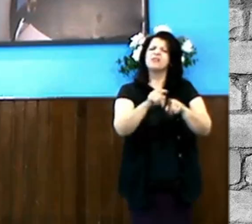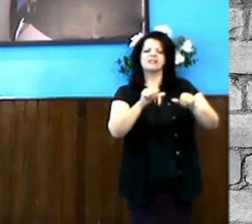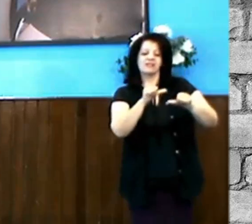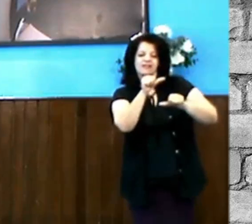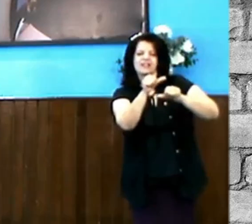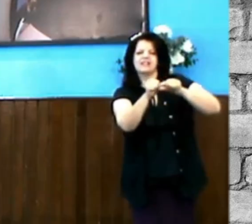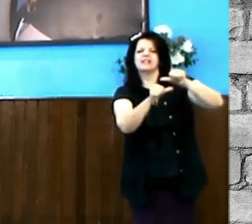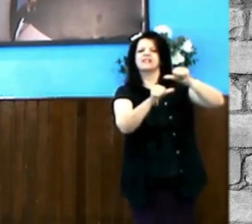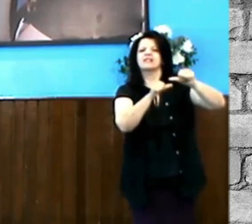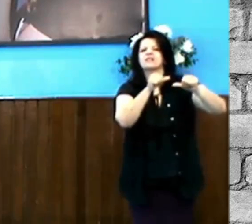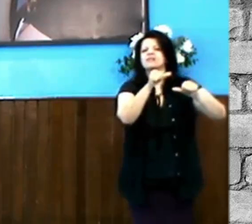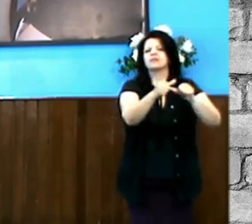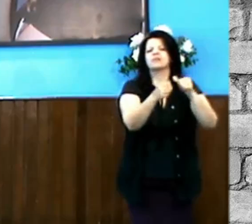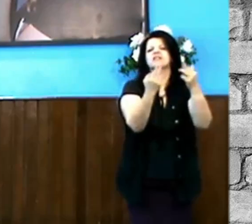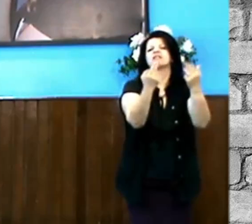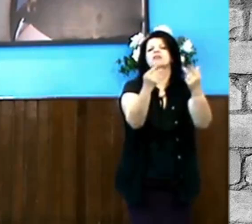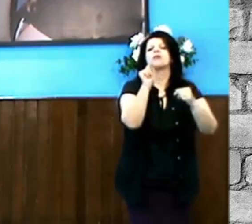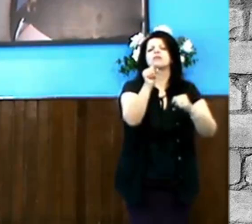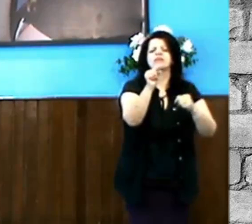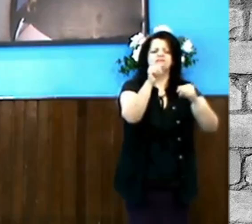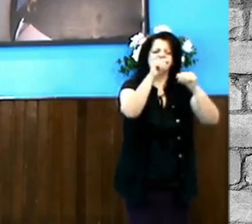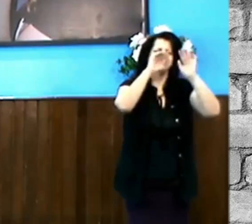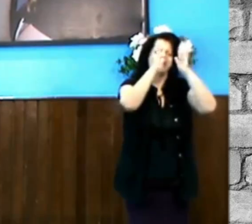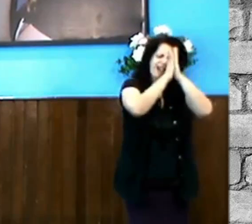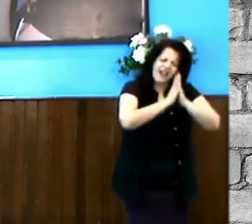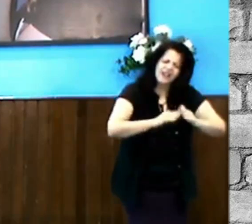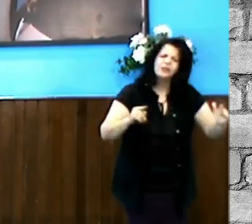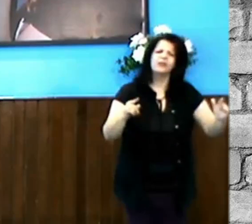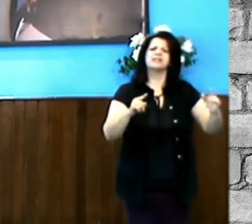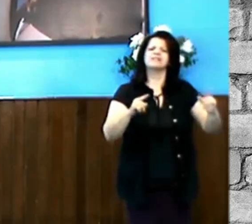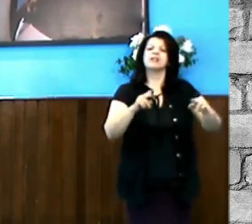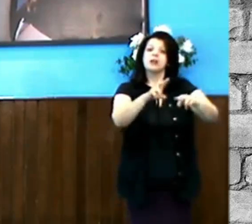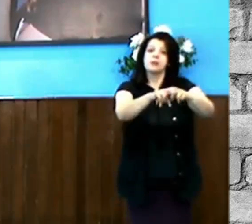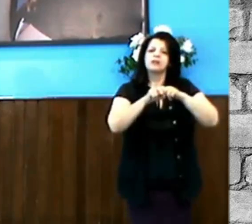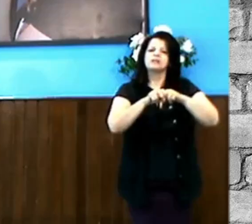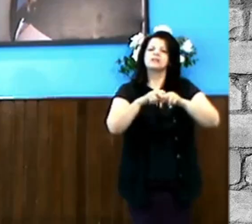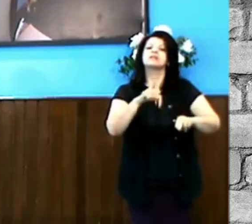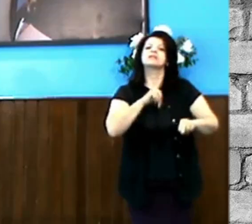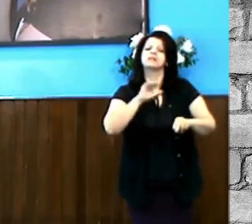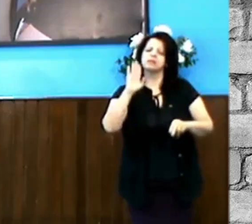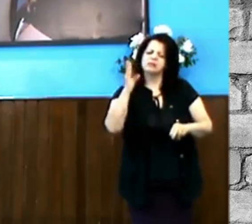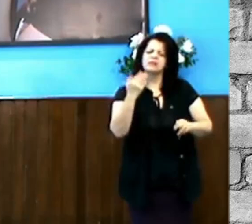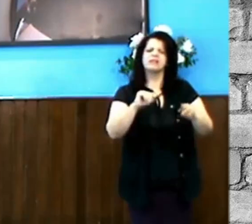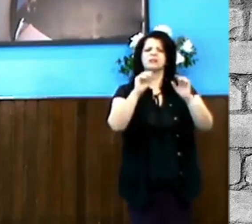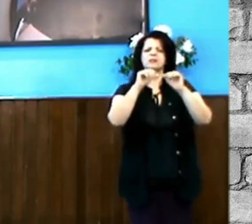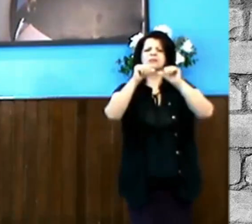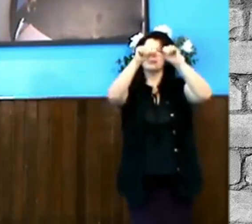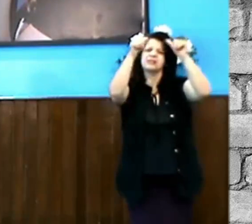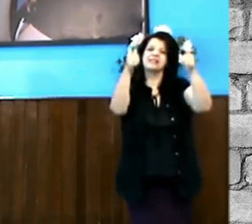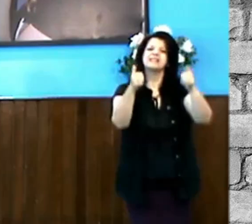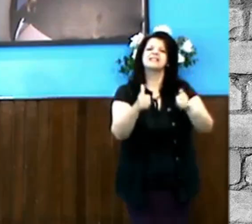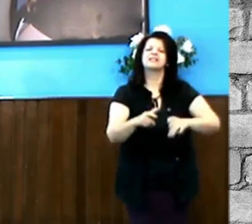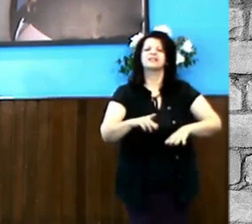você está adorando. E esse é o motivo pelo qual, quando nós temos falsos deuses, nós